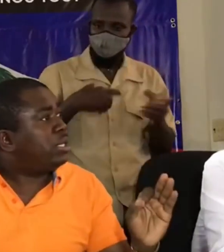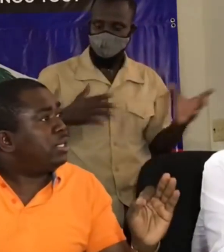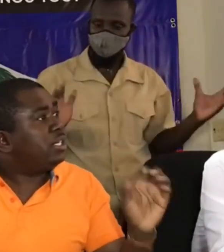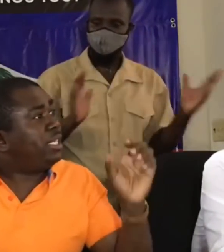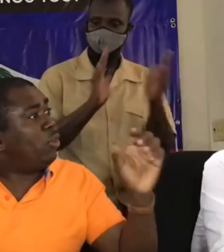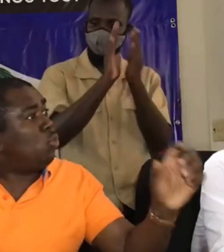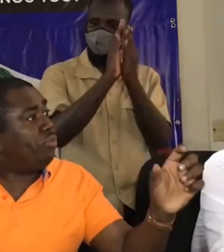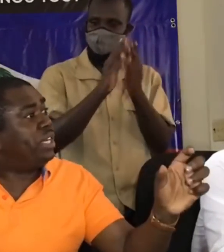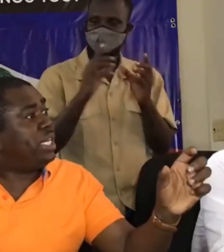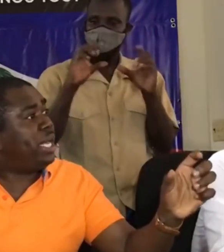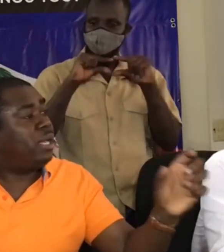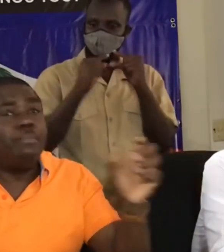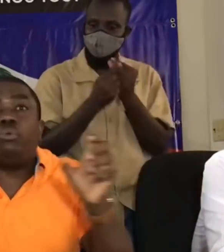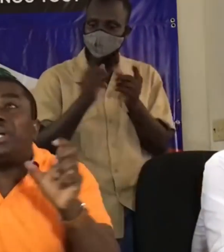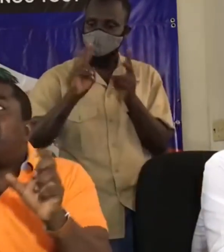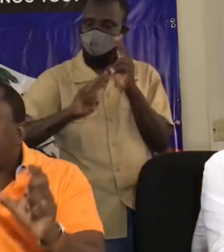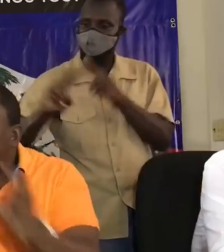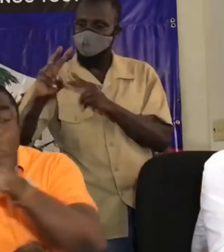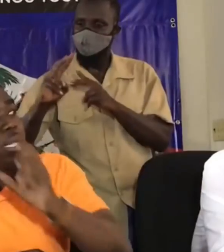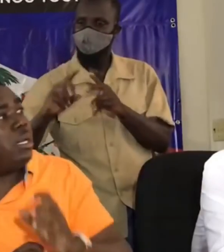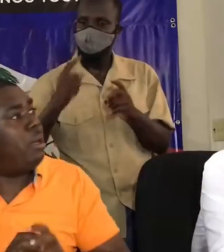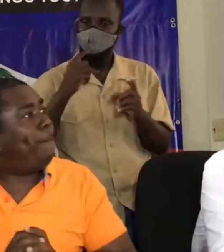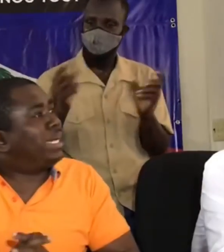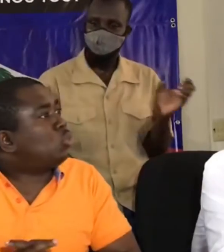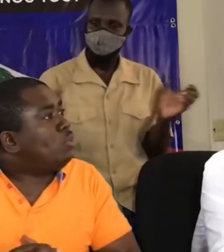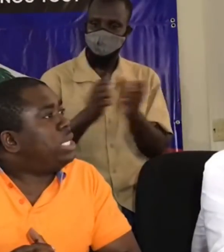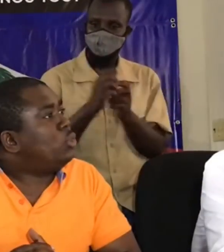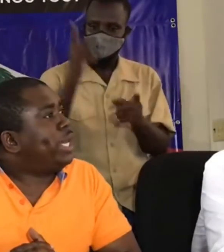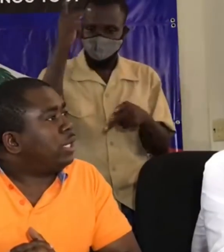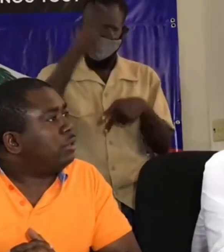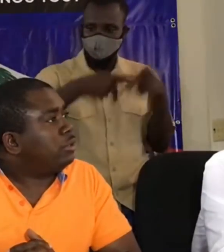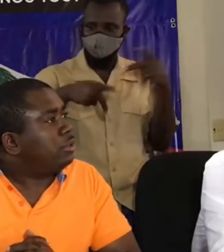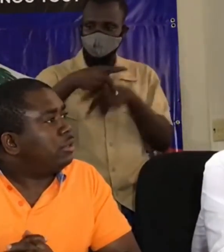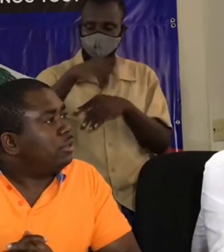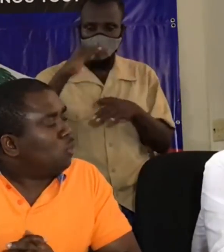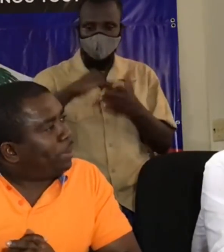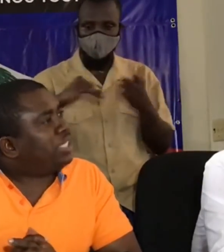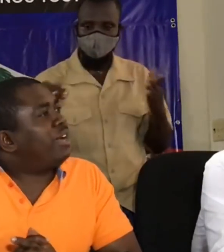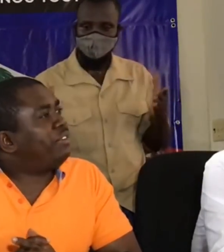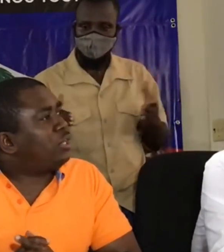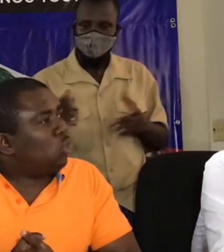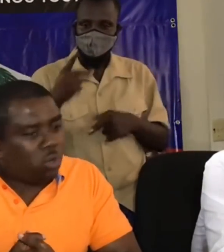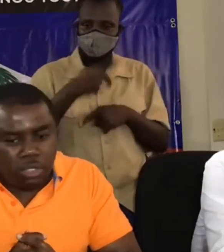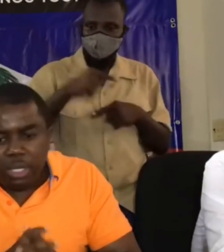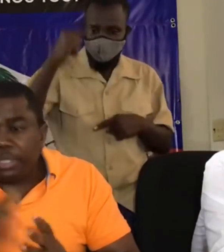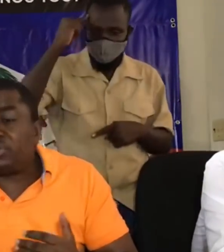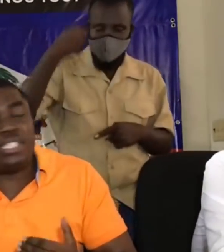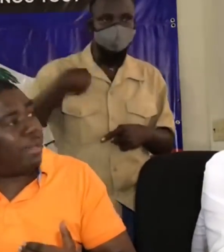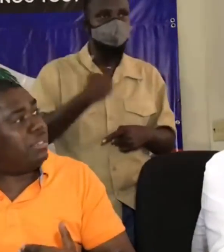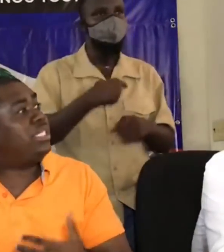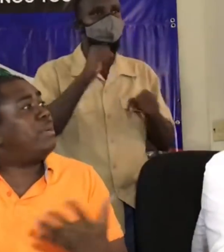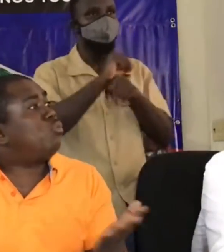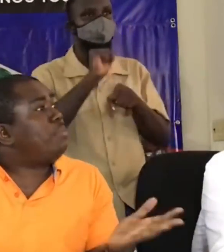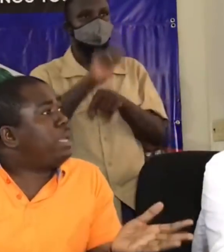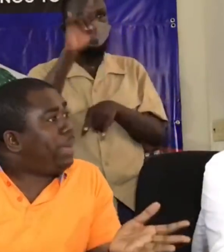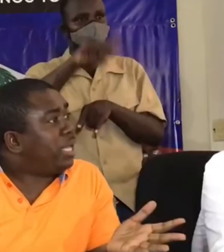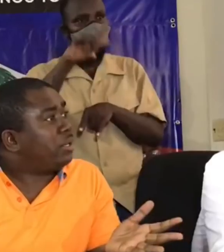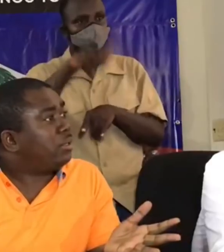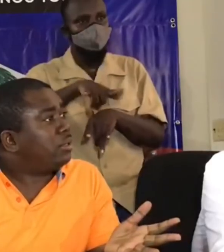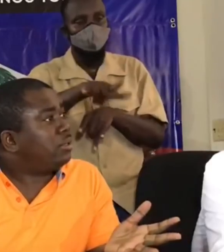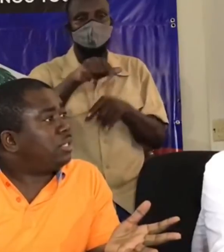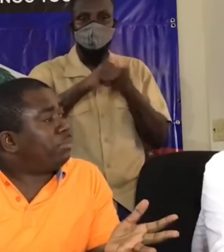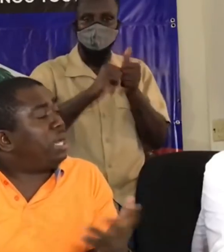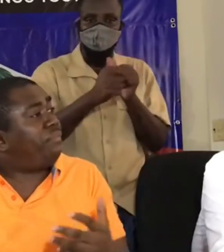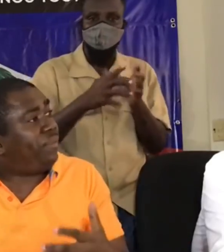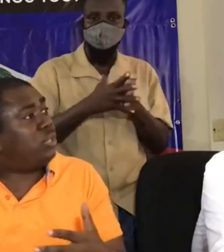yon façon pour yon faire connait que yon même pour moi mais ça yon pap chita gade pour moi mais ça yon même yon